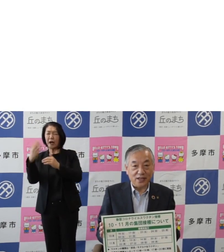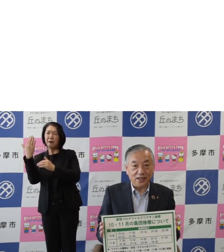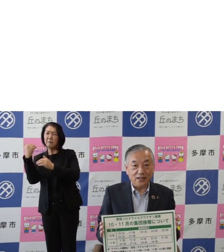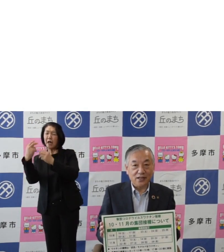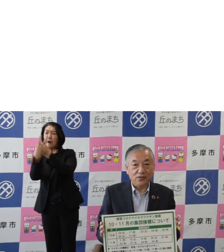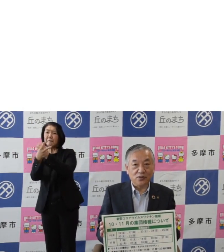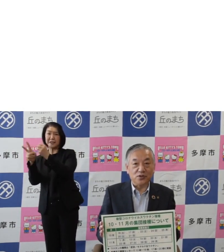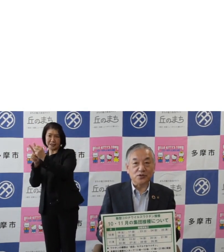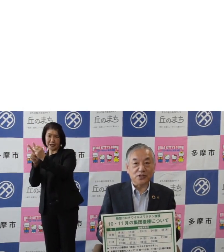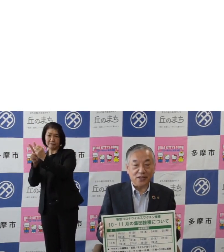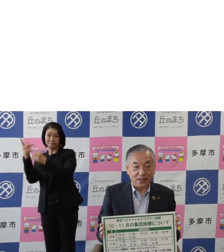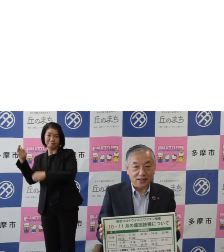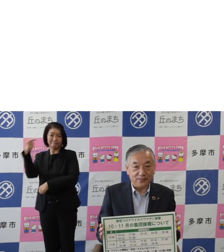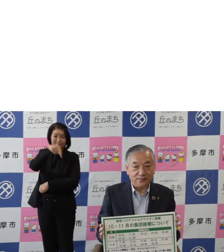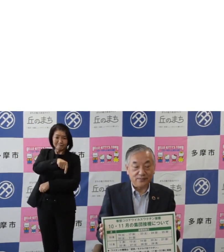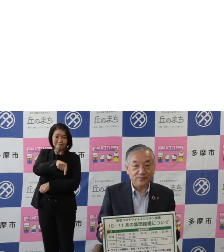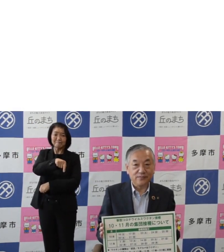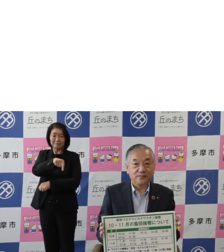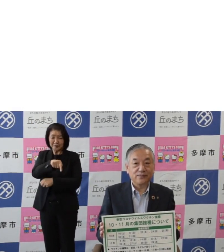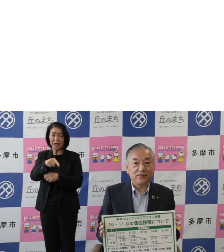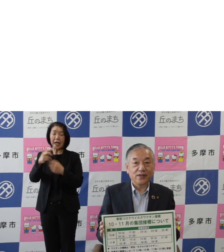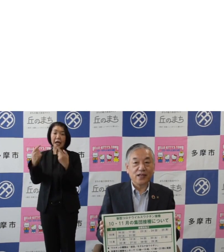ますので、ご注意ください。